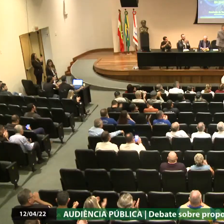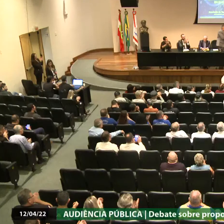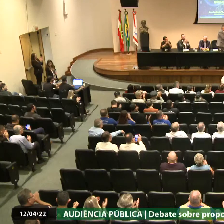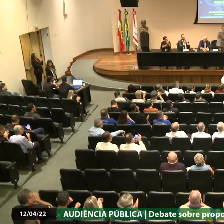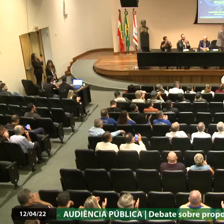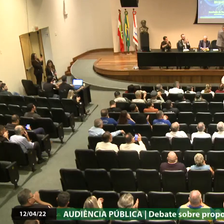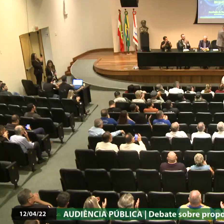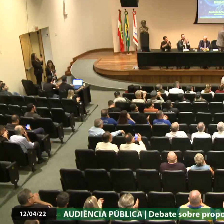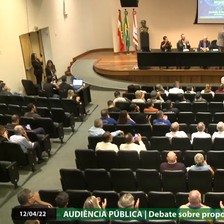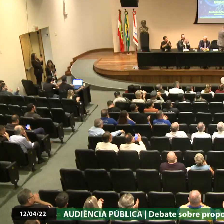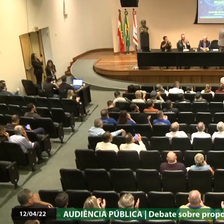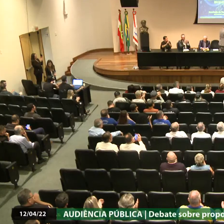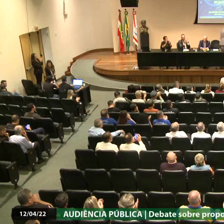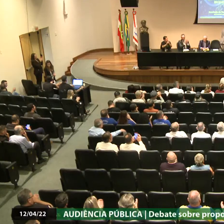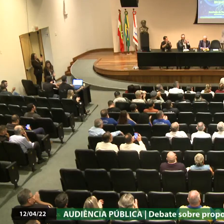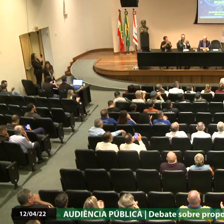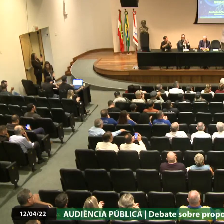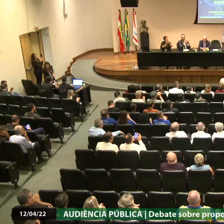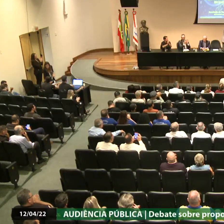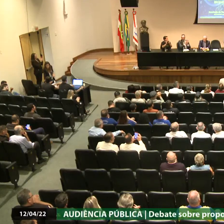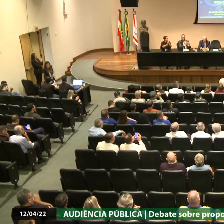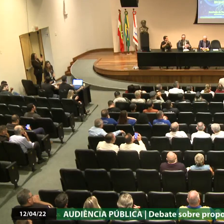E aí